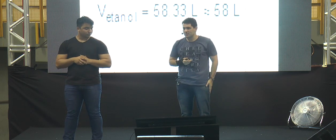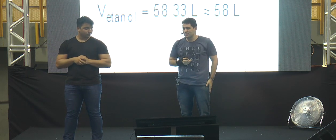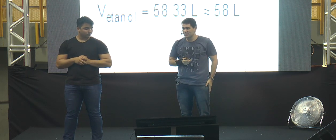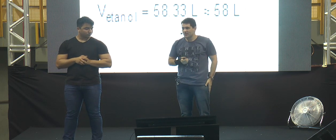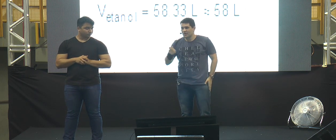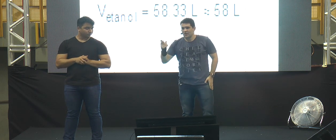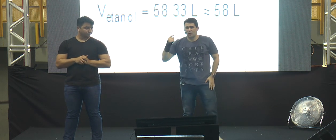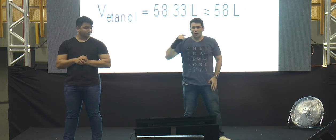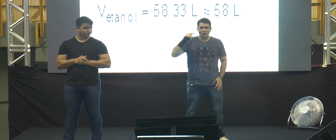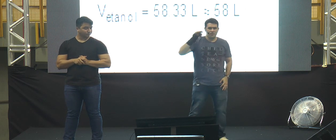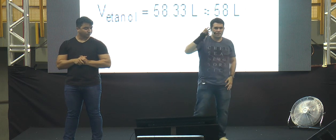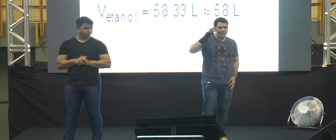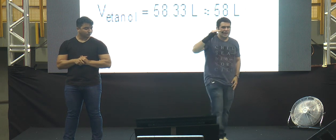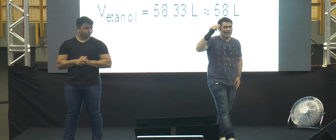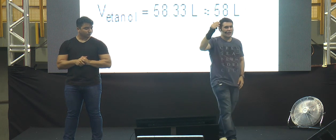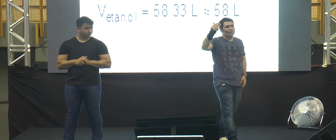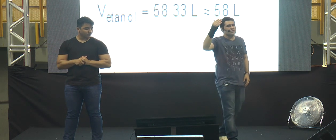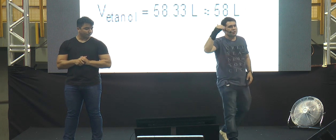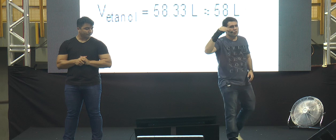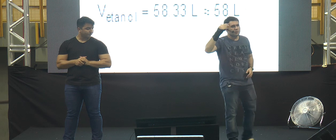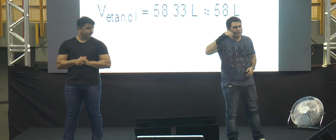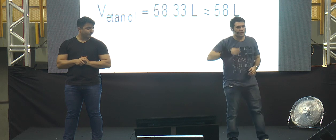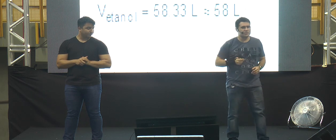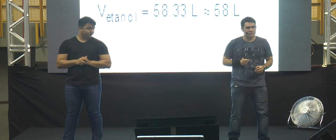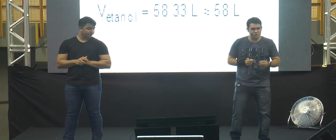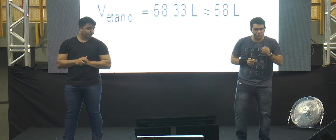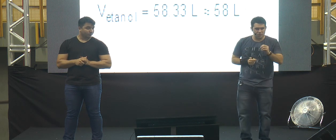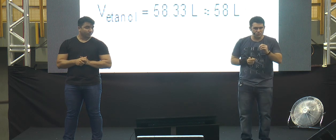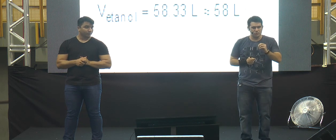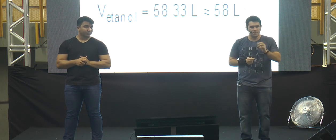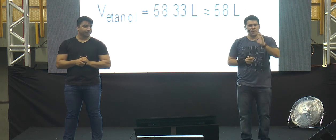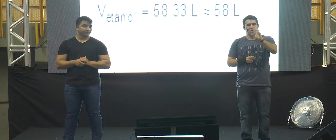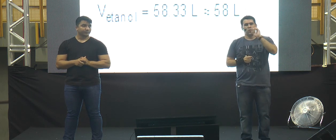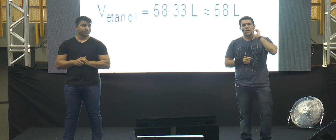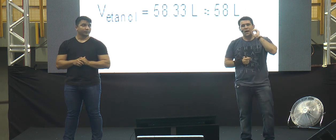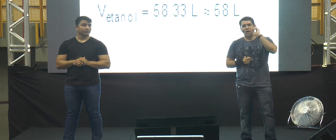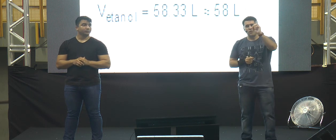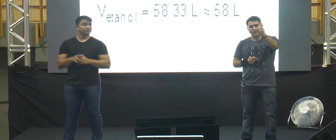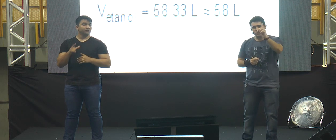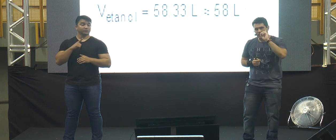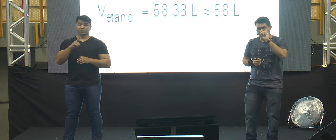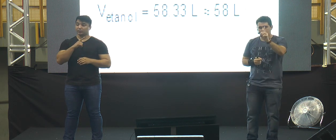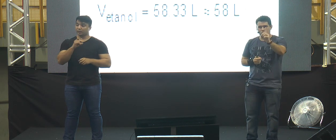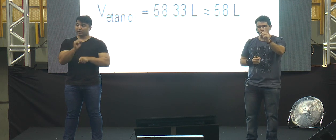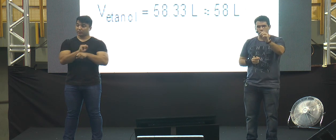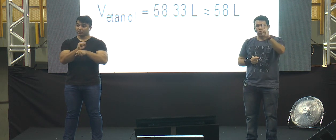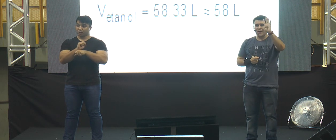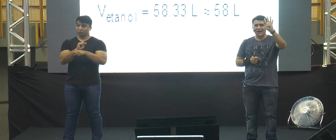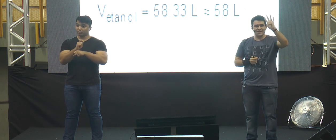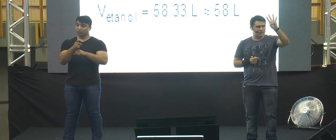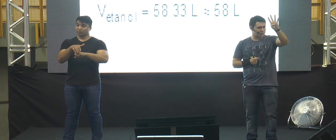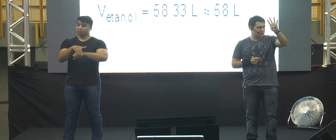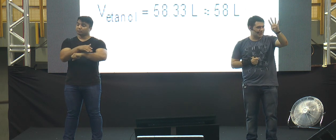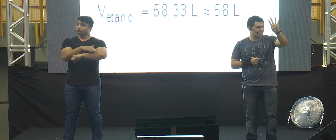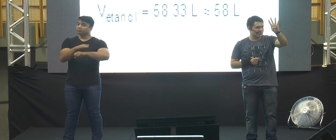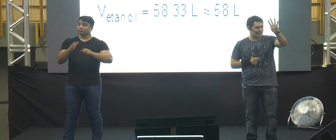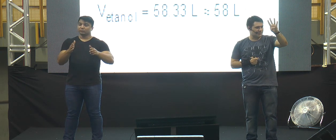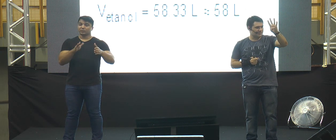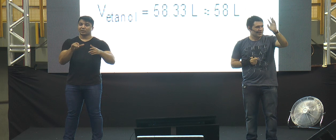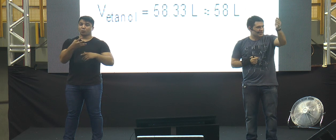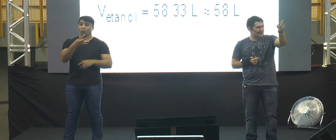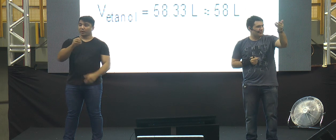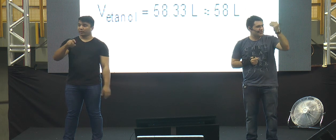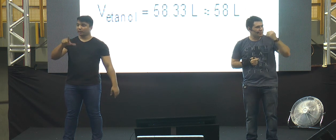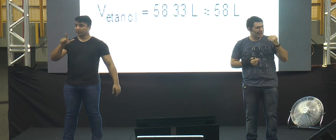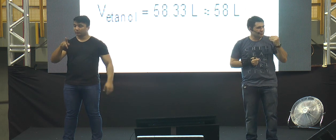58 litros. Ó, aquele negocinho que eu comentei com vocês no início. O carro fez o percurso com 40 litros de